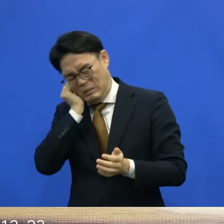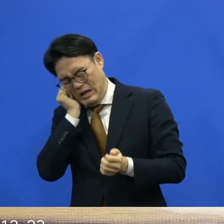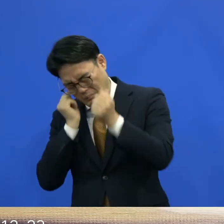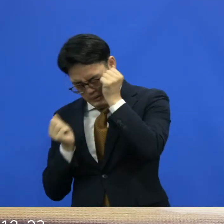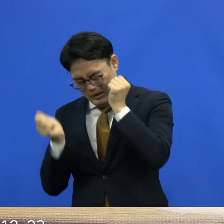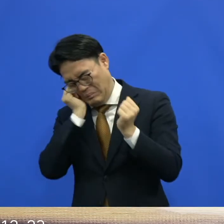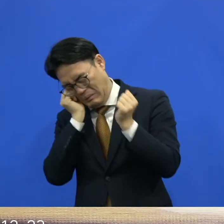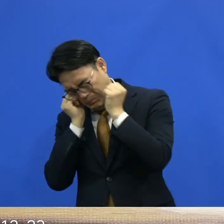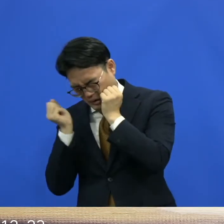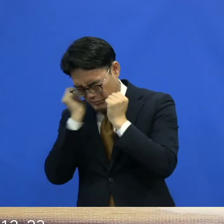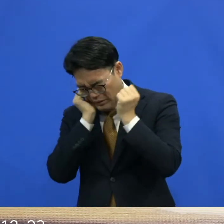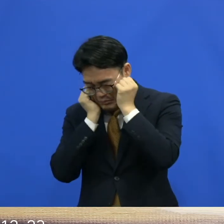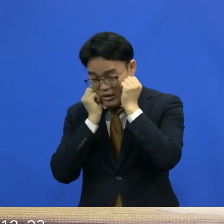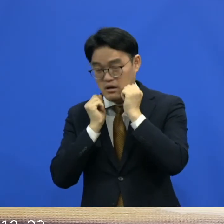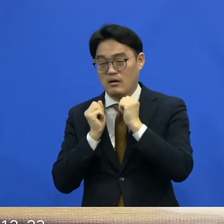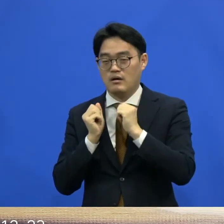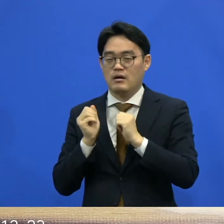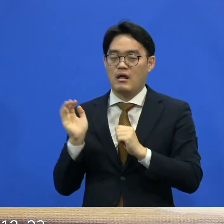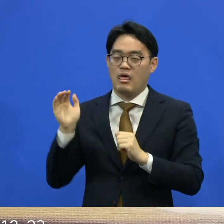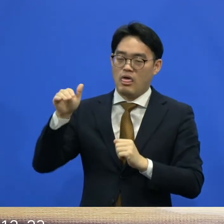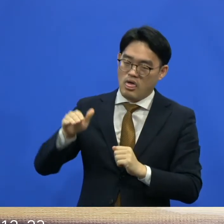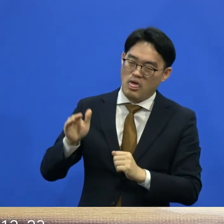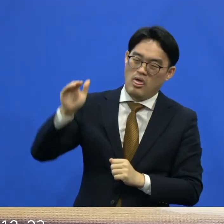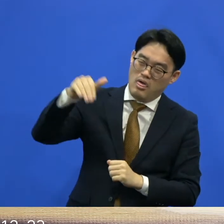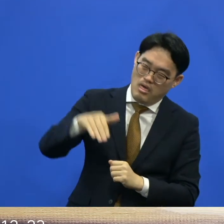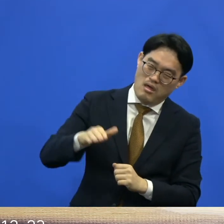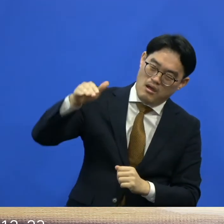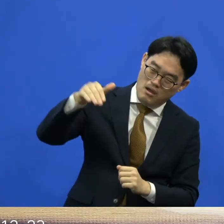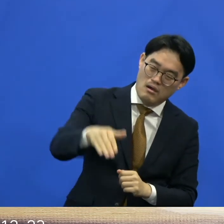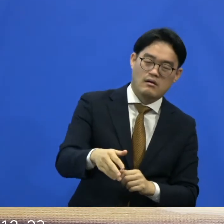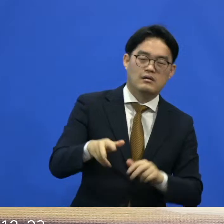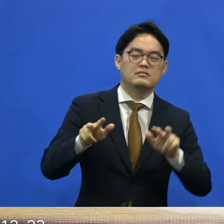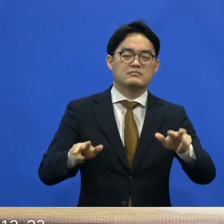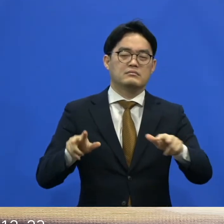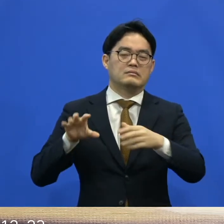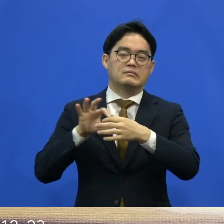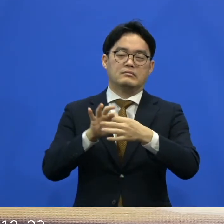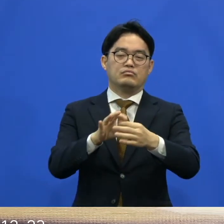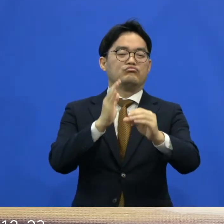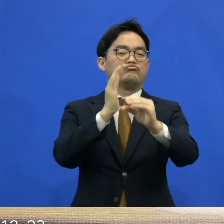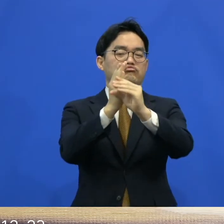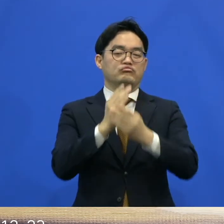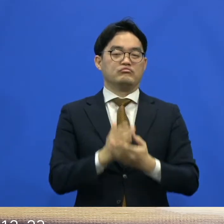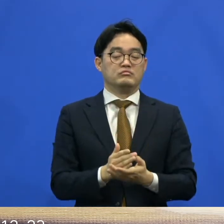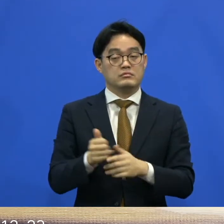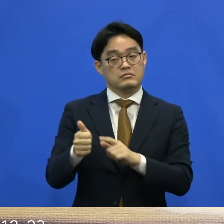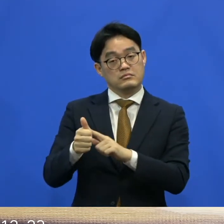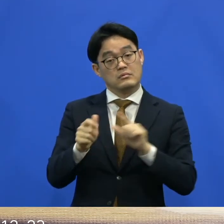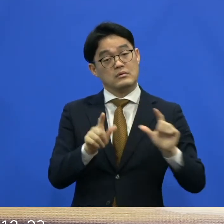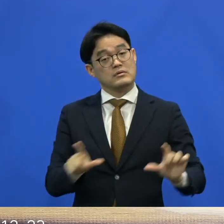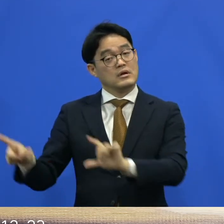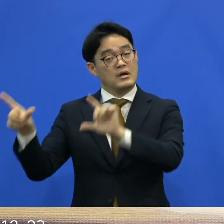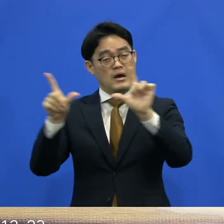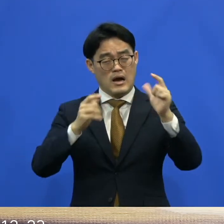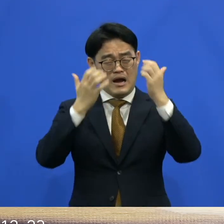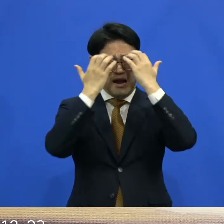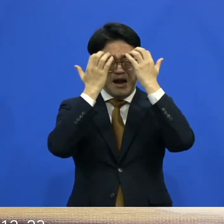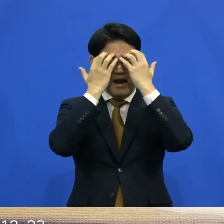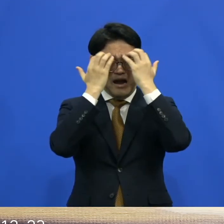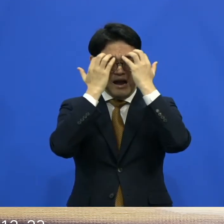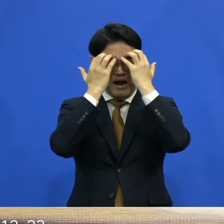산을 넘었는데 또 하나의 산이 나오고, 이 요셉의 생애는 고통의 바다의 한가운데 있는 것